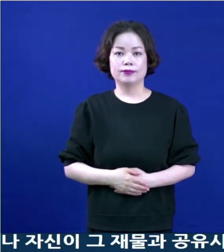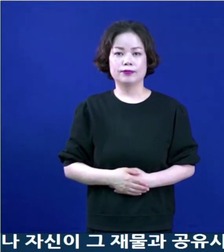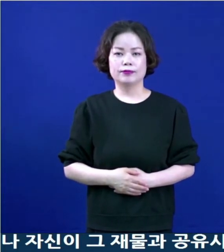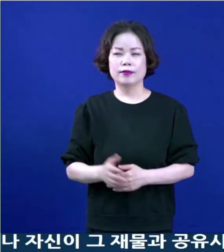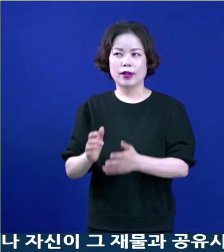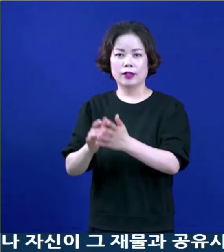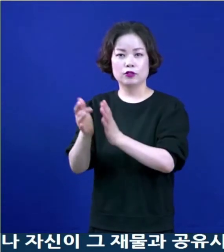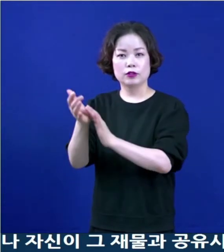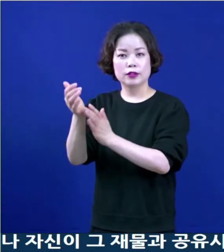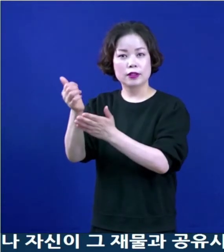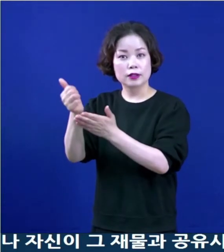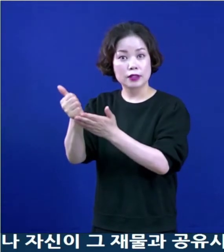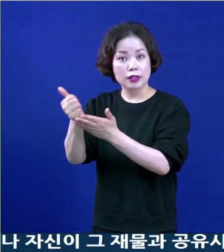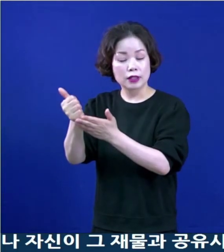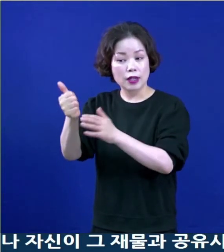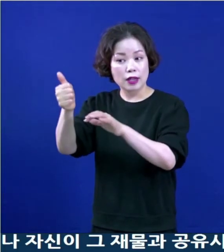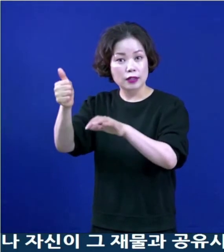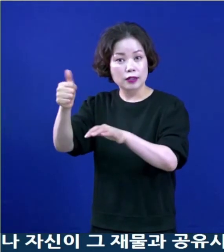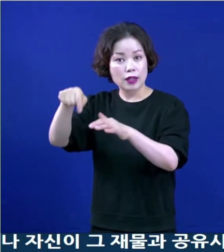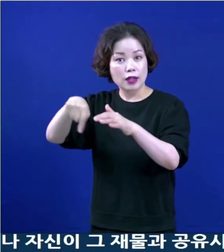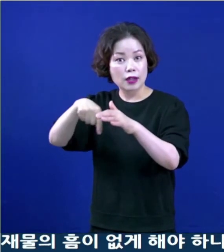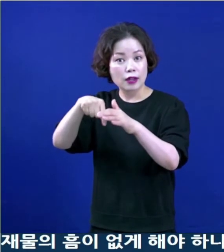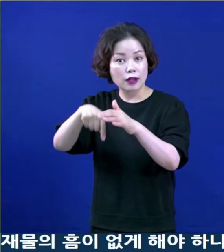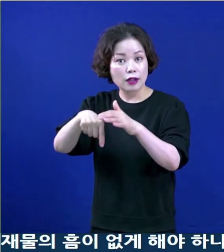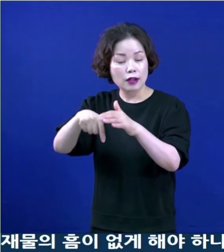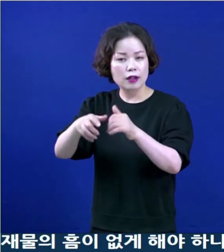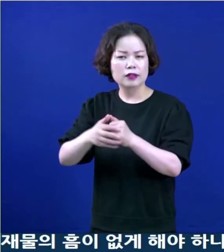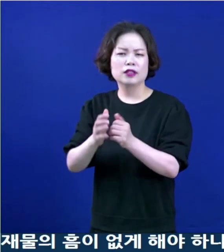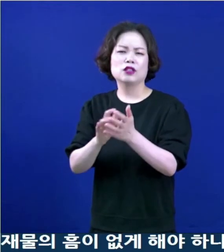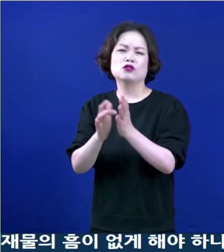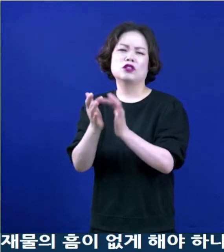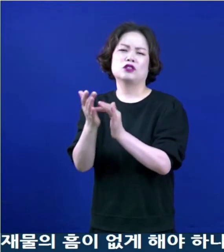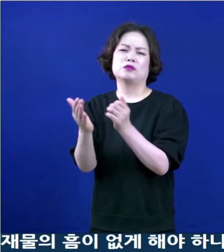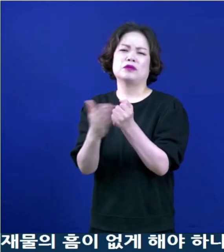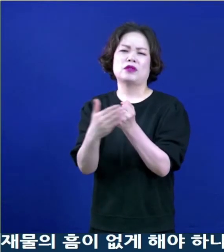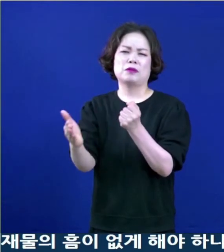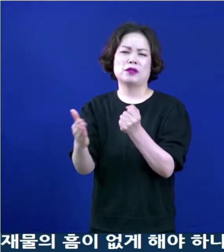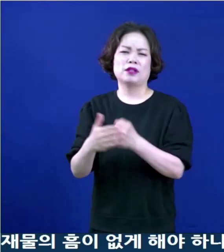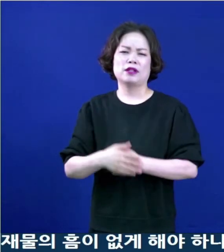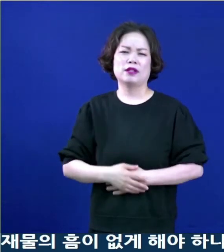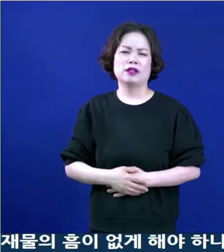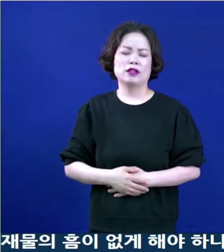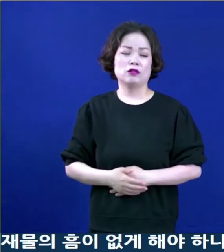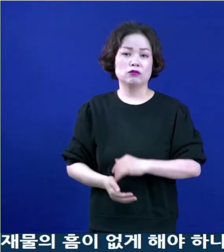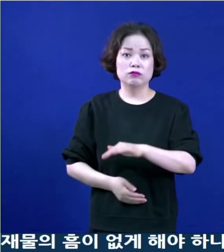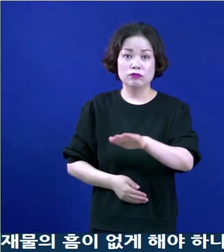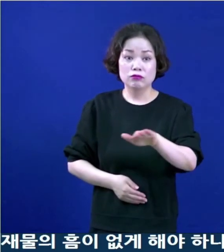예수님께서 예수님 안에서 예수님 때문에 우리가